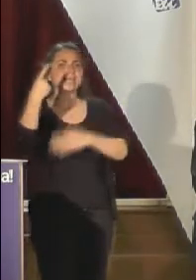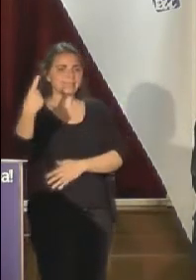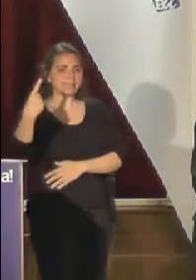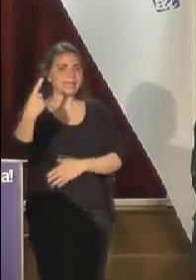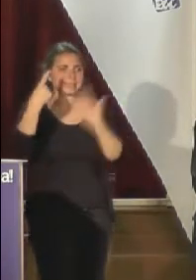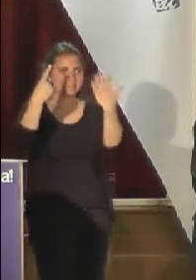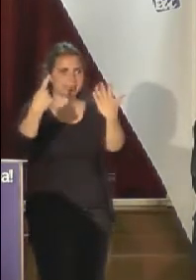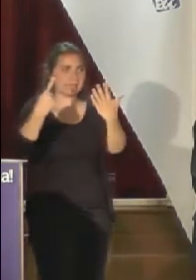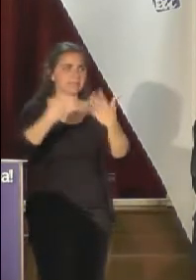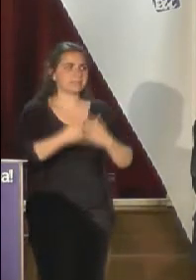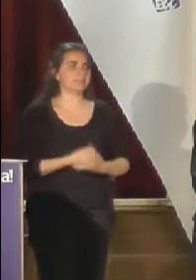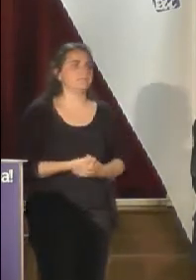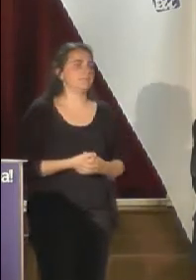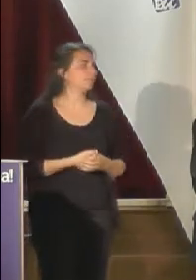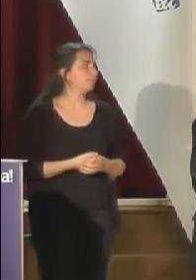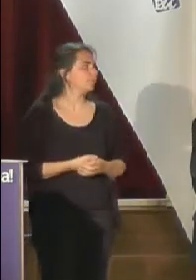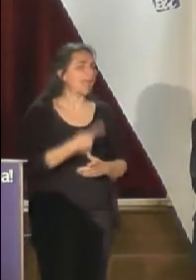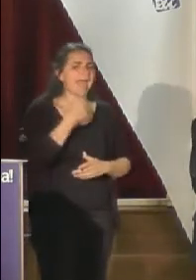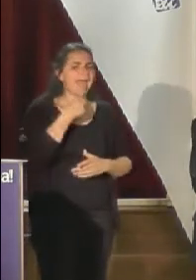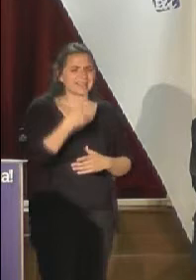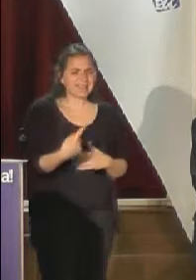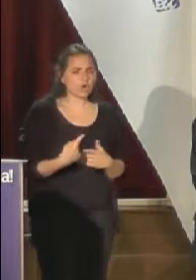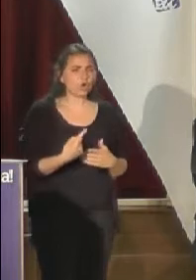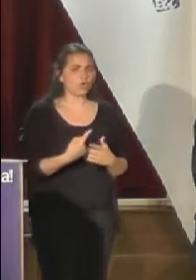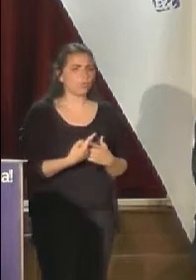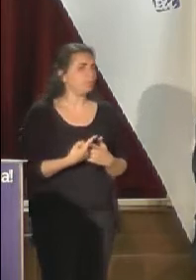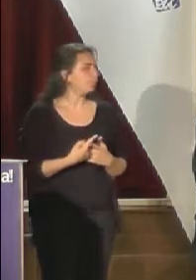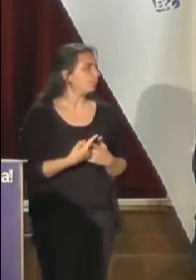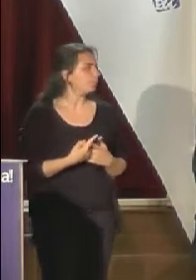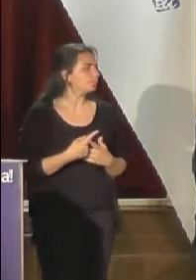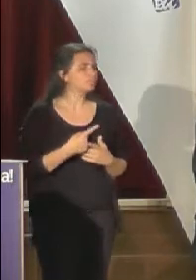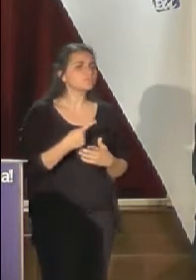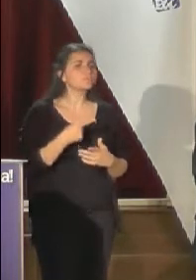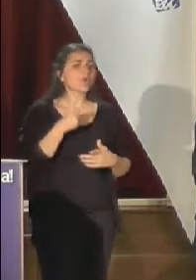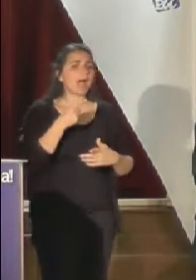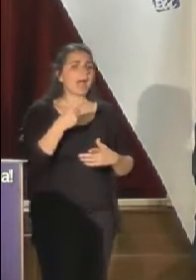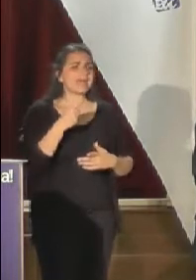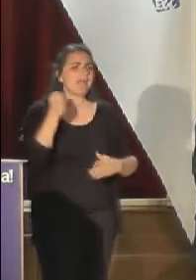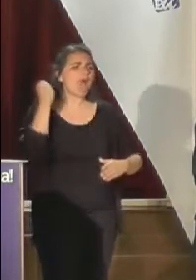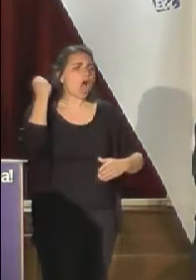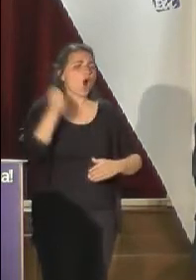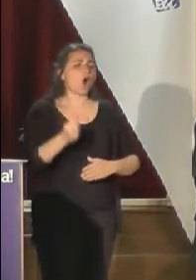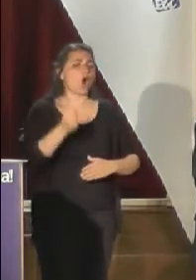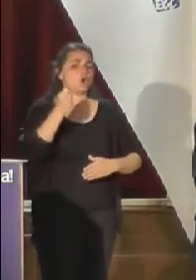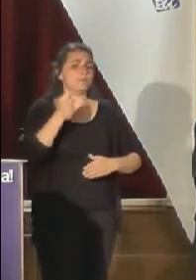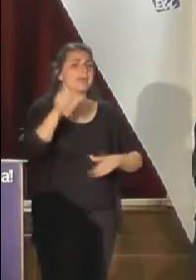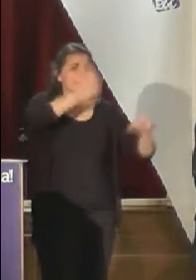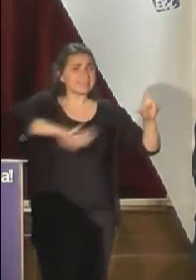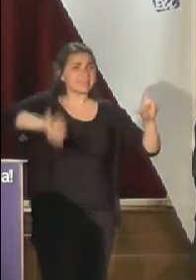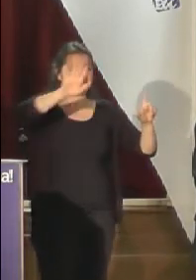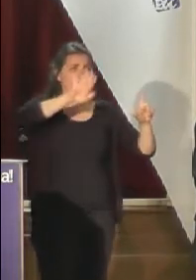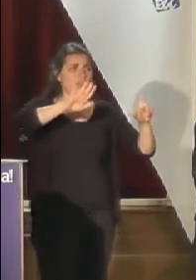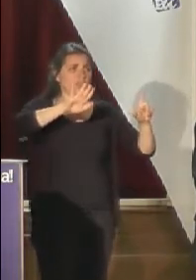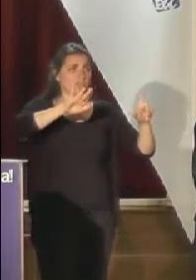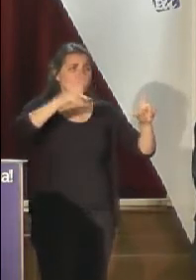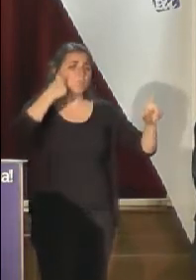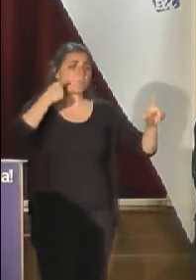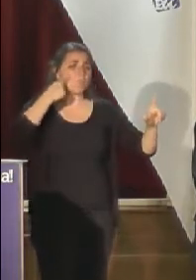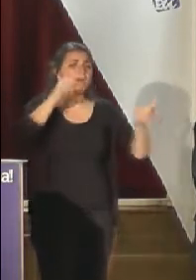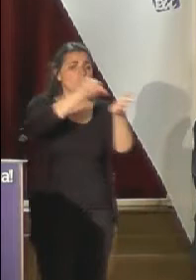divisións Panzers, chegalle cos chantaxes e os golpes de Estado do Banco Central Europeo, o señor